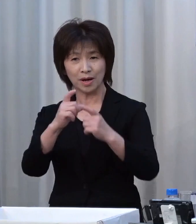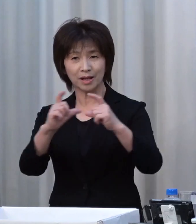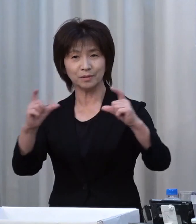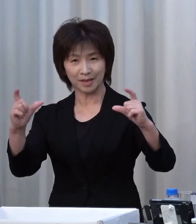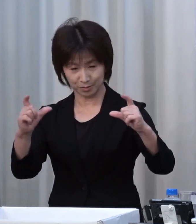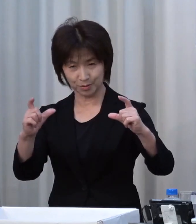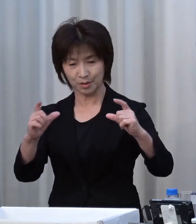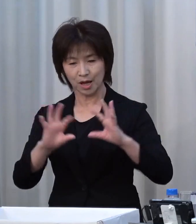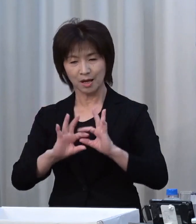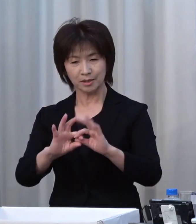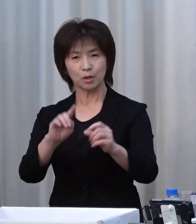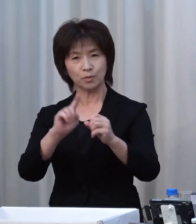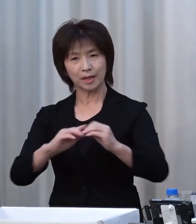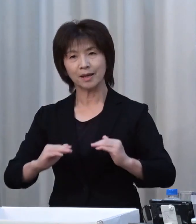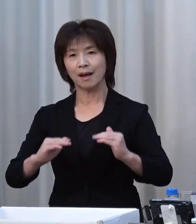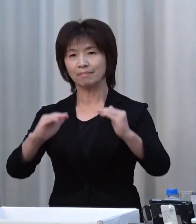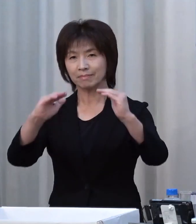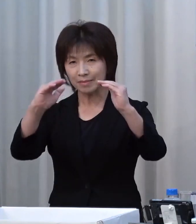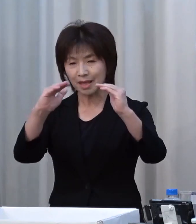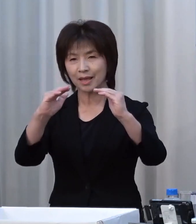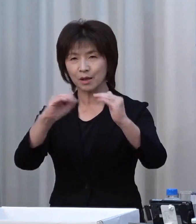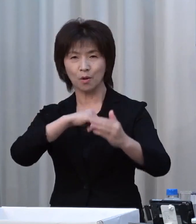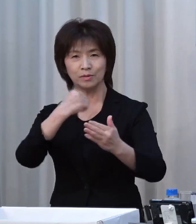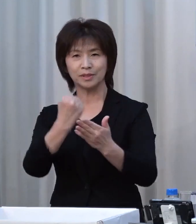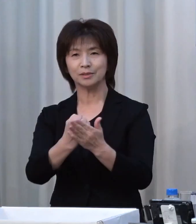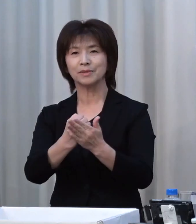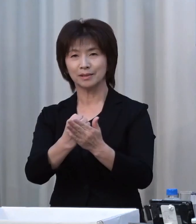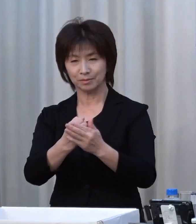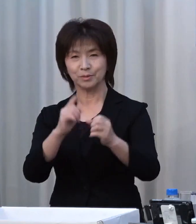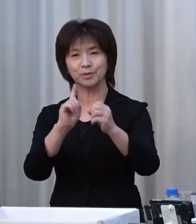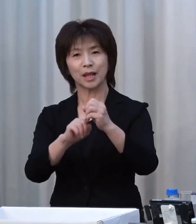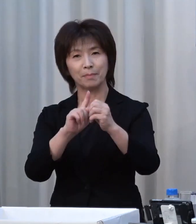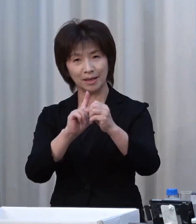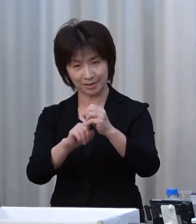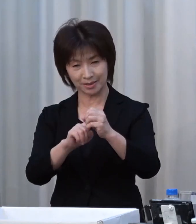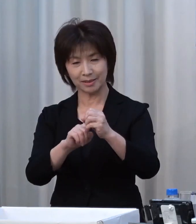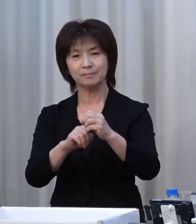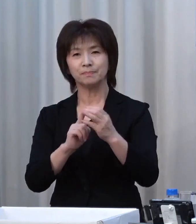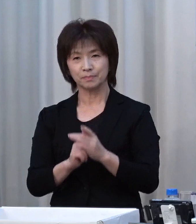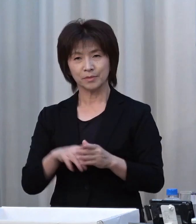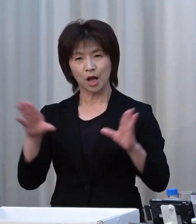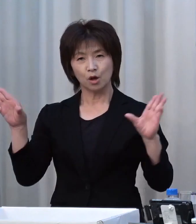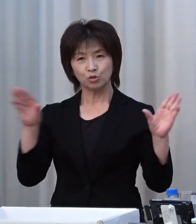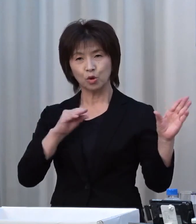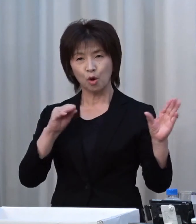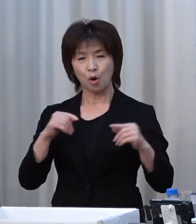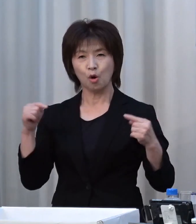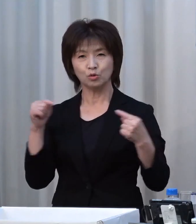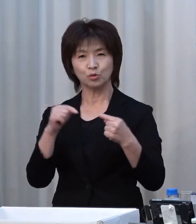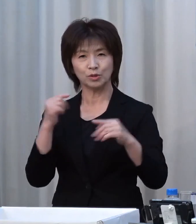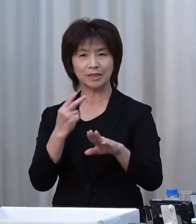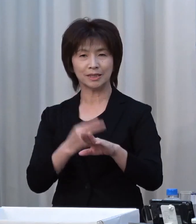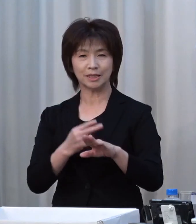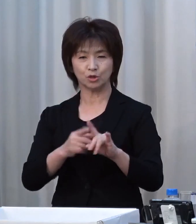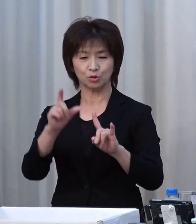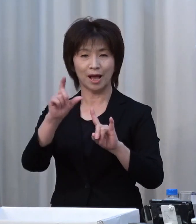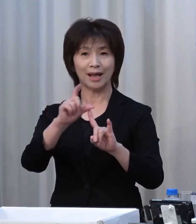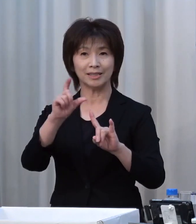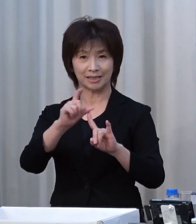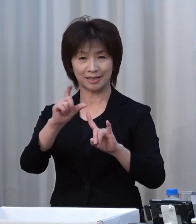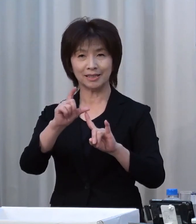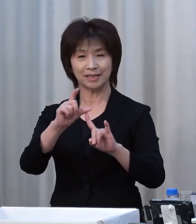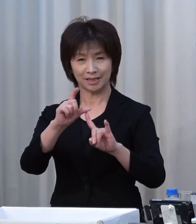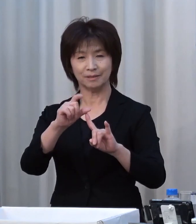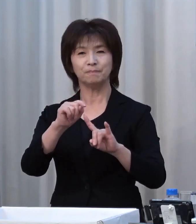し持続的な発展を実現するためには情報通信技術 ICT